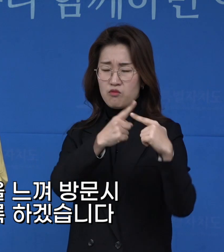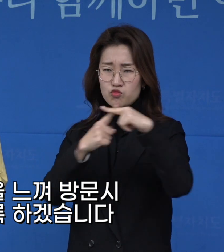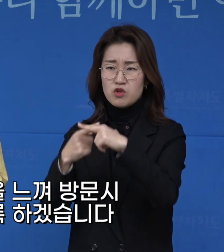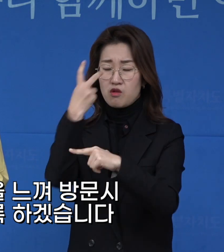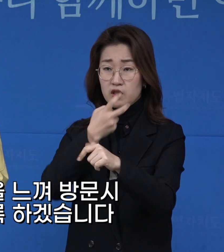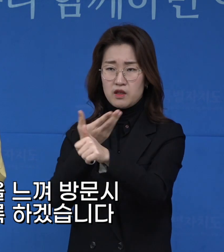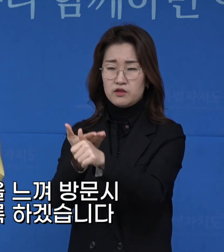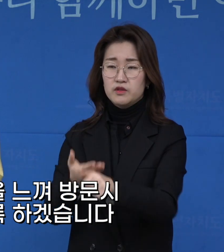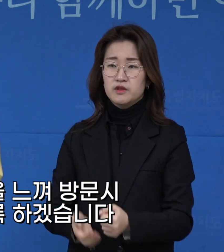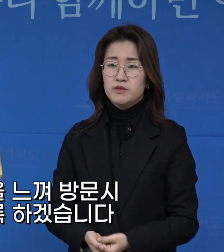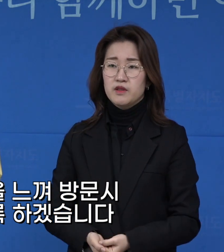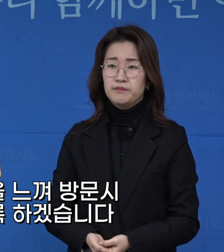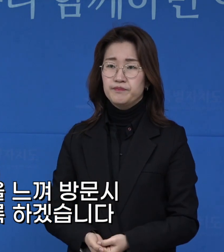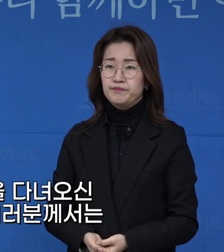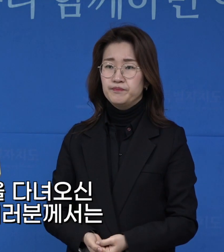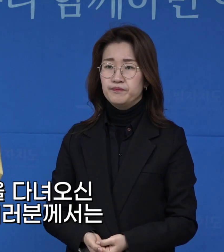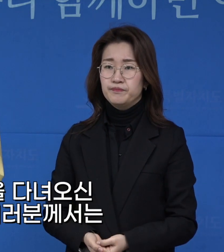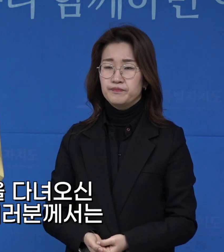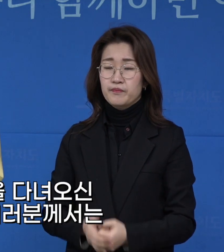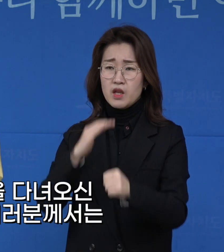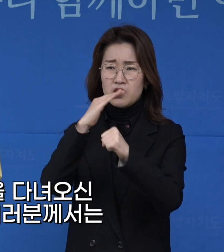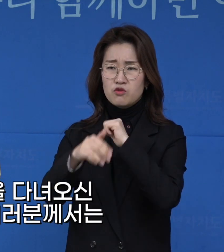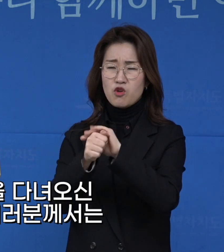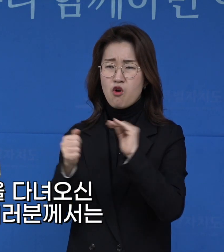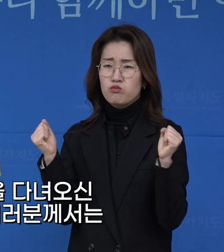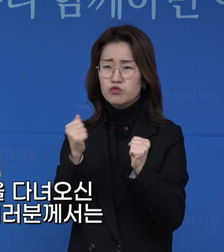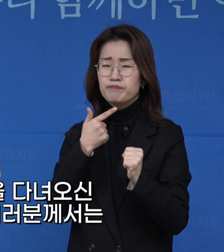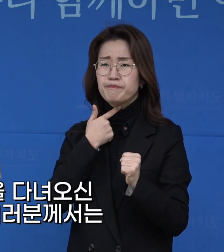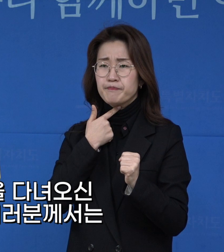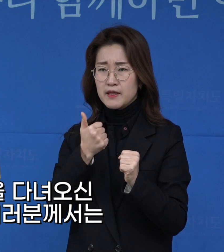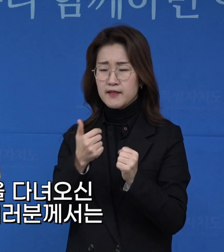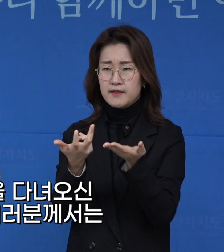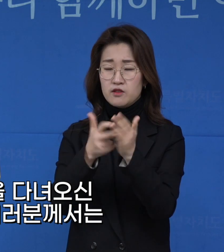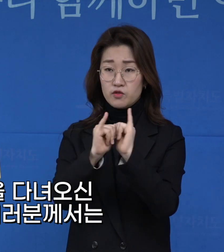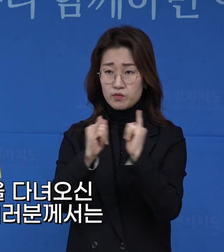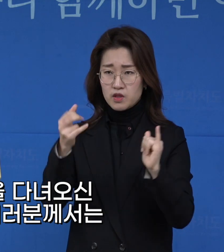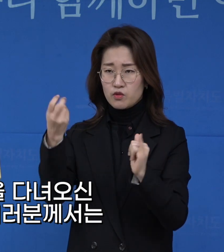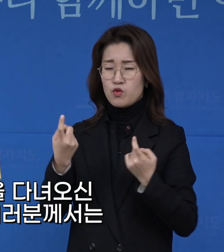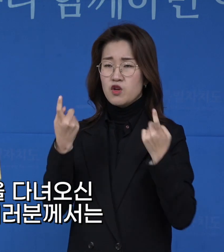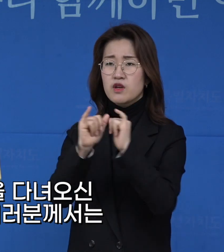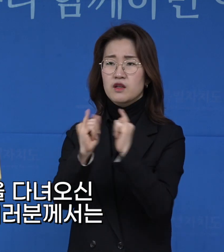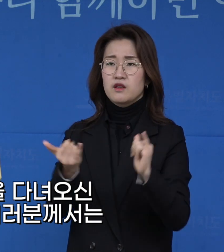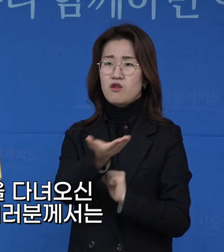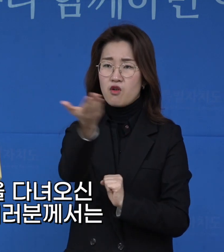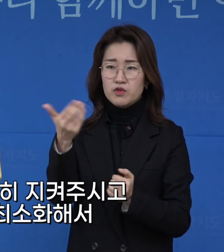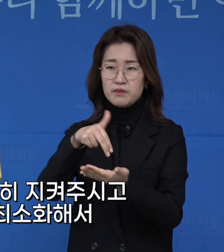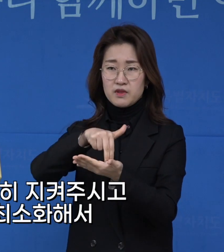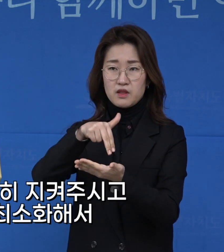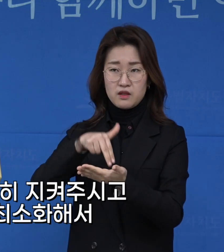하도록 하겠습니다 대구경 복제약을 다녀오신 도민과 영계 여러분께서는